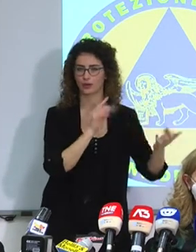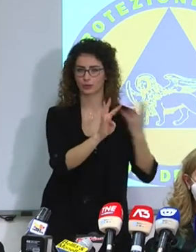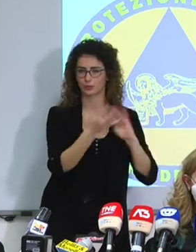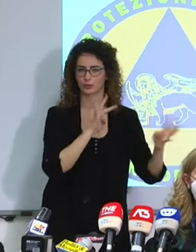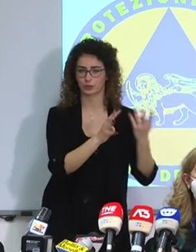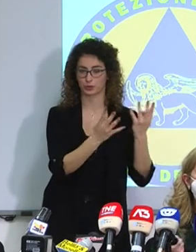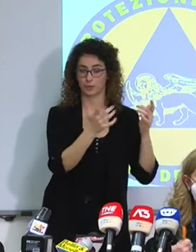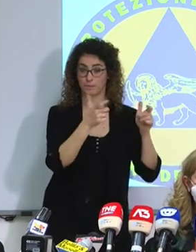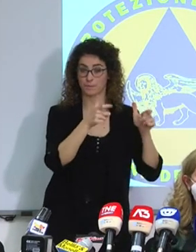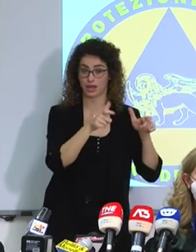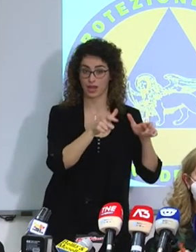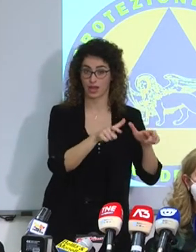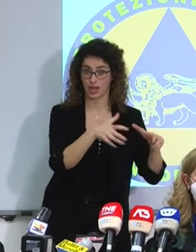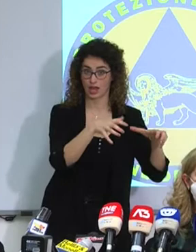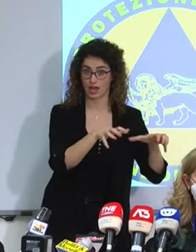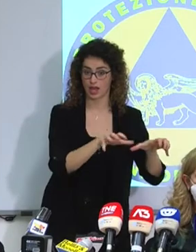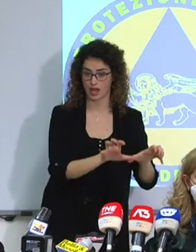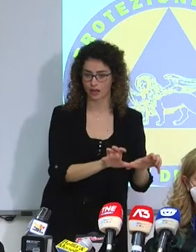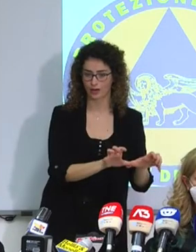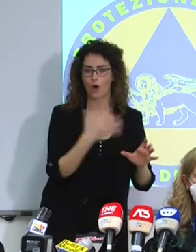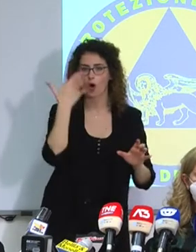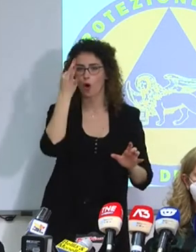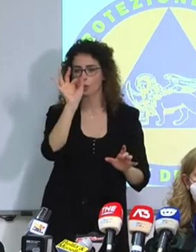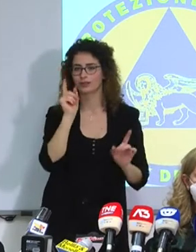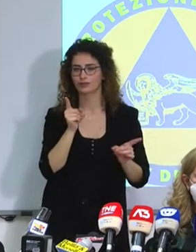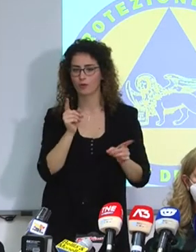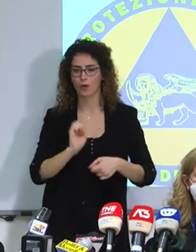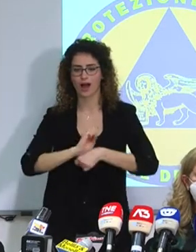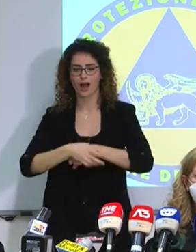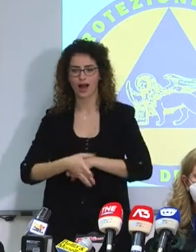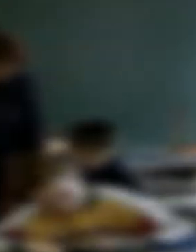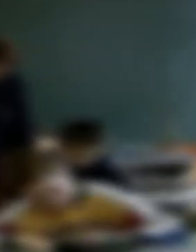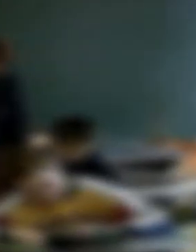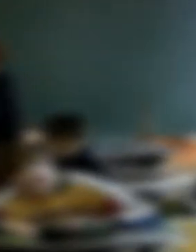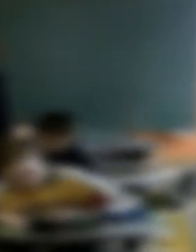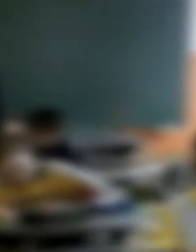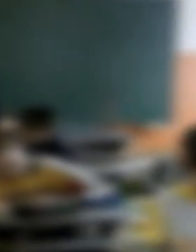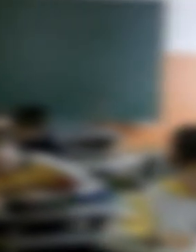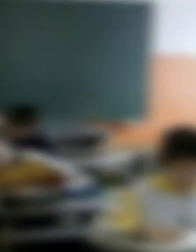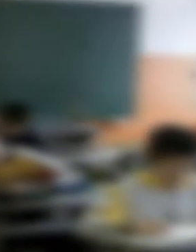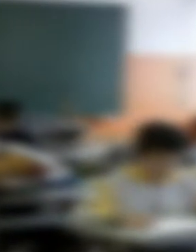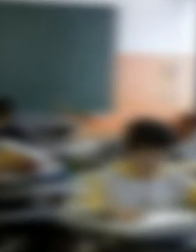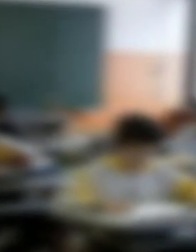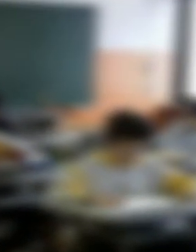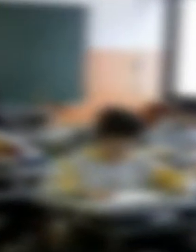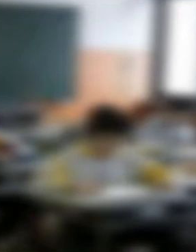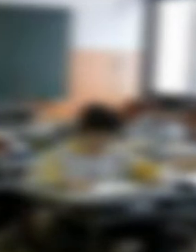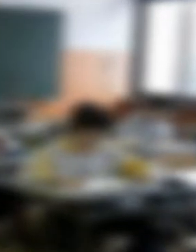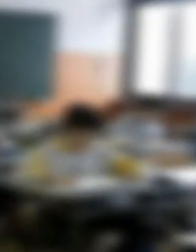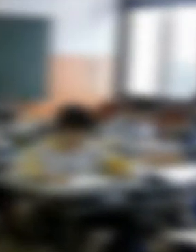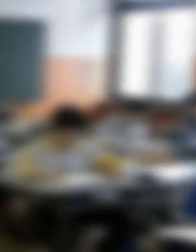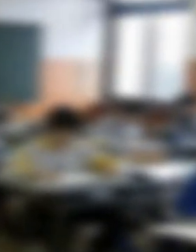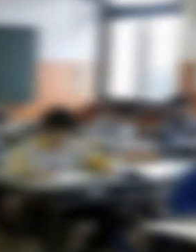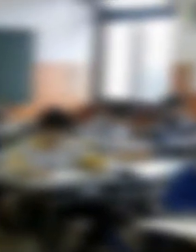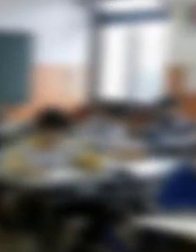tentativo e l'obiettivo è quello di rallentare la circolazione del virus nella comunità. Di fronte a una curva in evoluzione, è lo stesso Zai